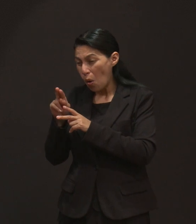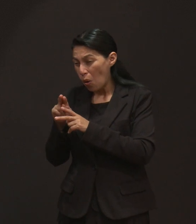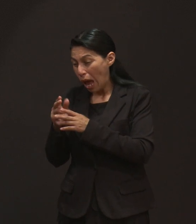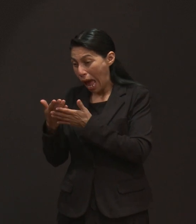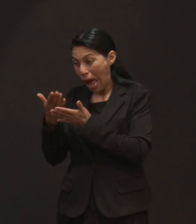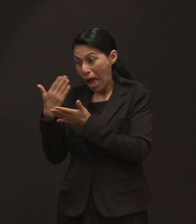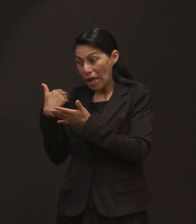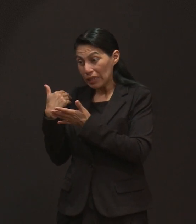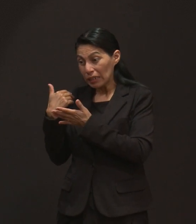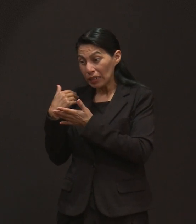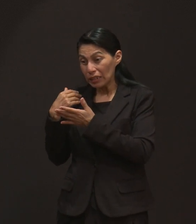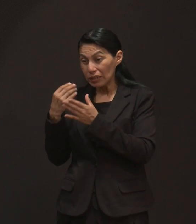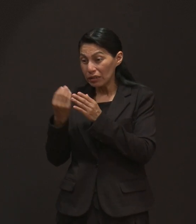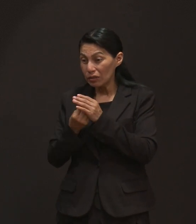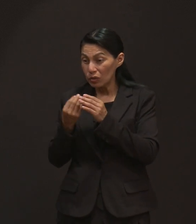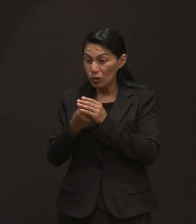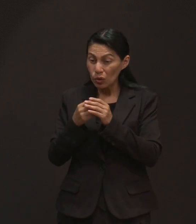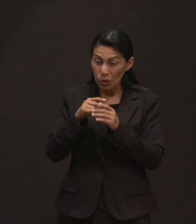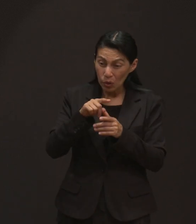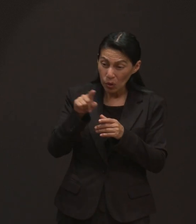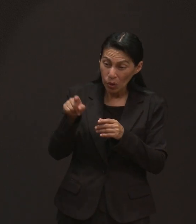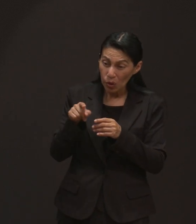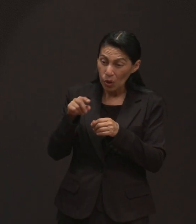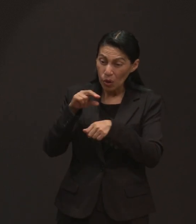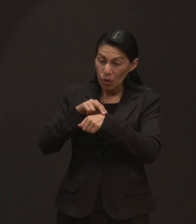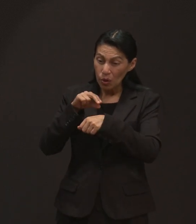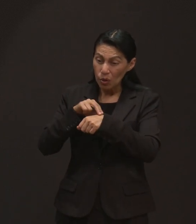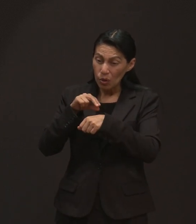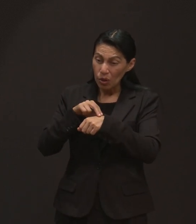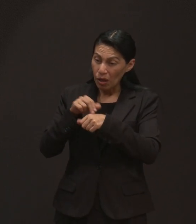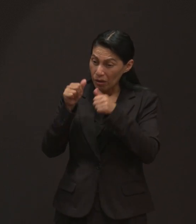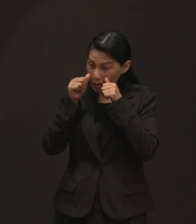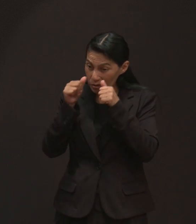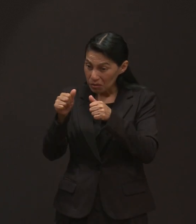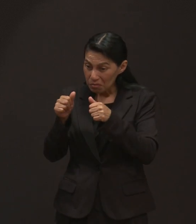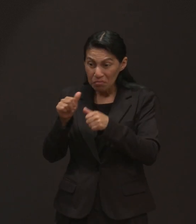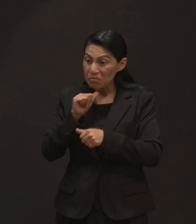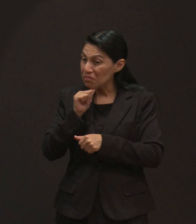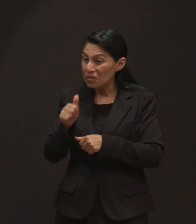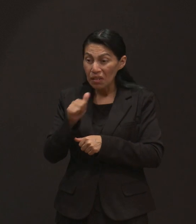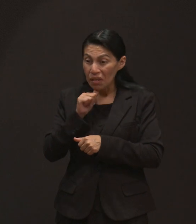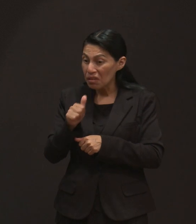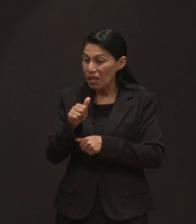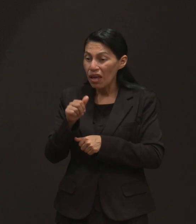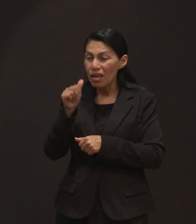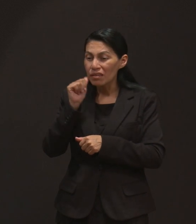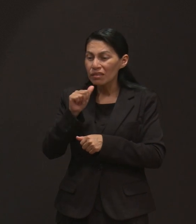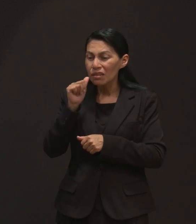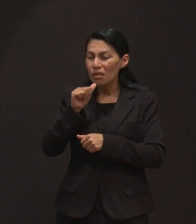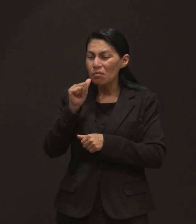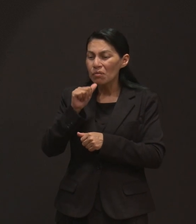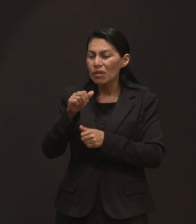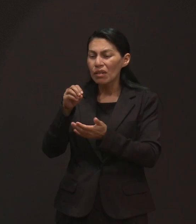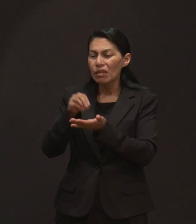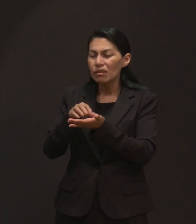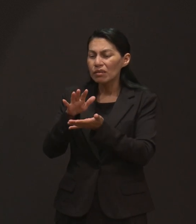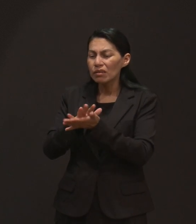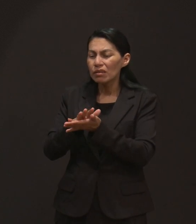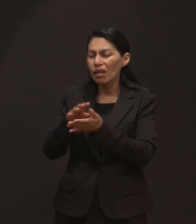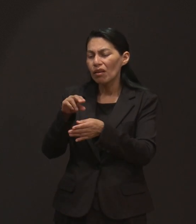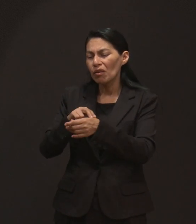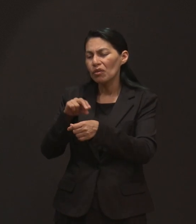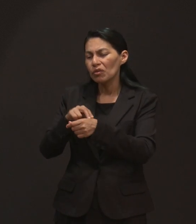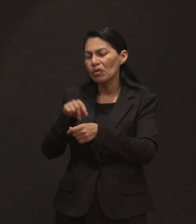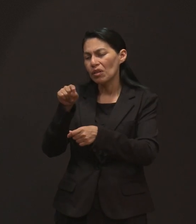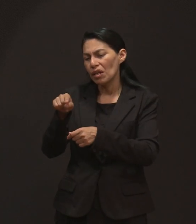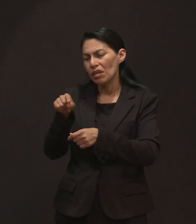pues nunca había salido a dar consultas externas, siempre solo en su consultorio y pues menos a personas